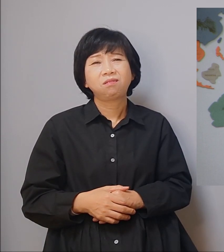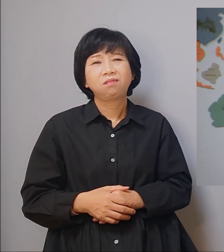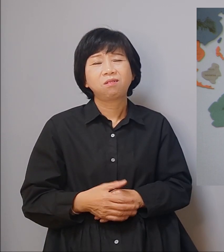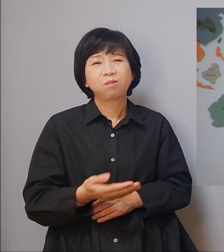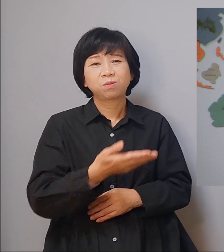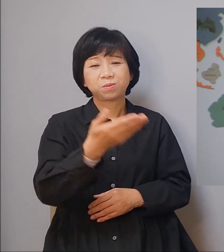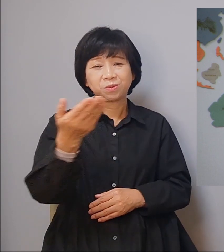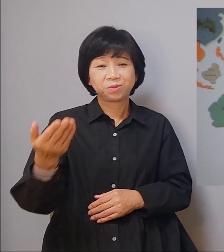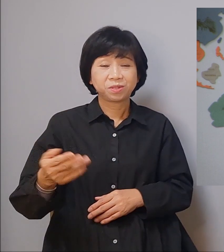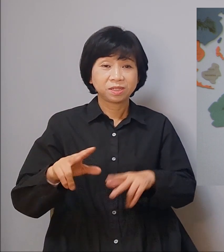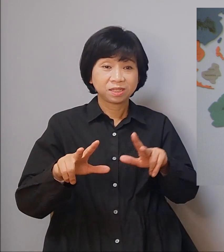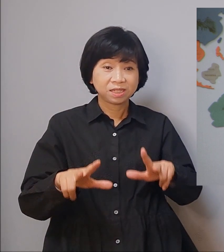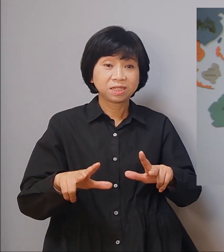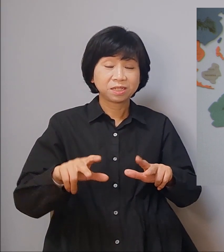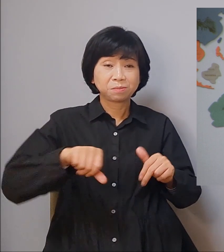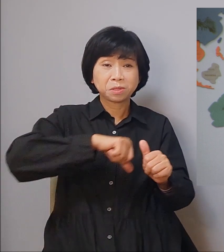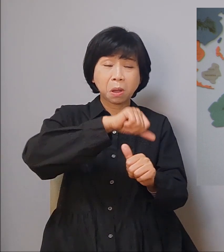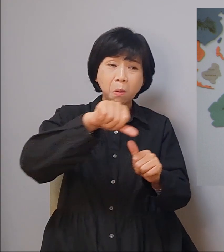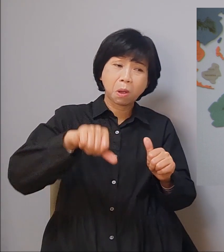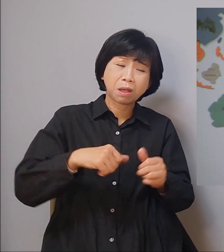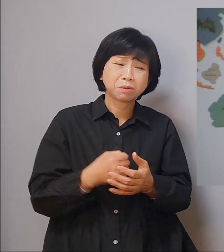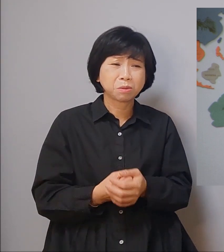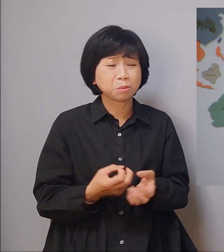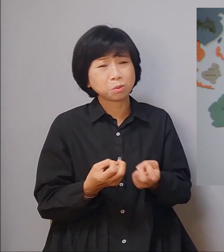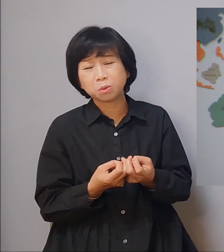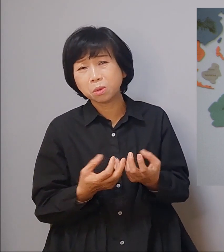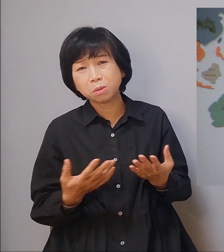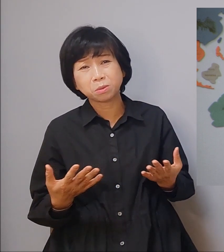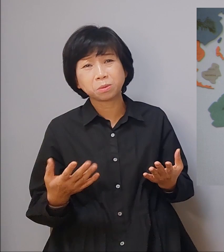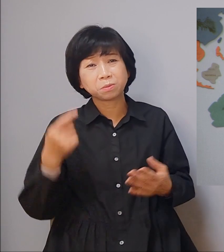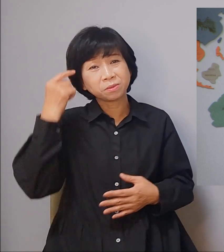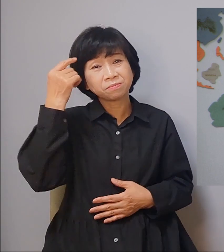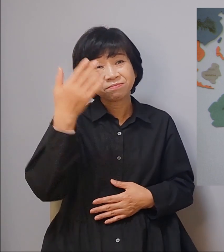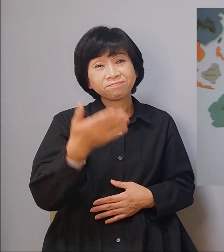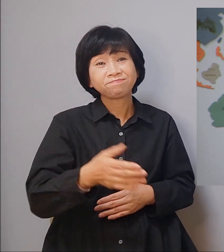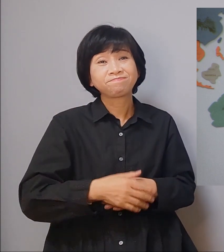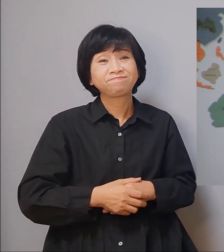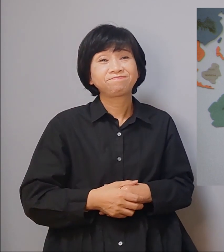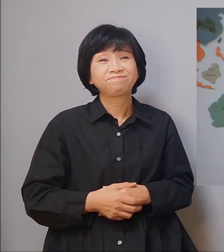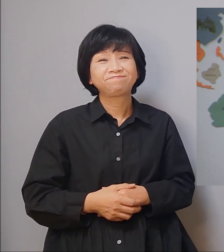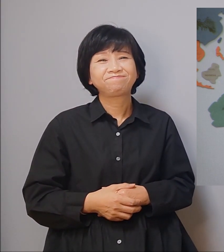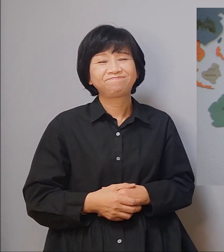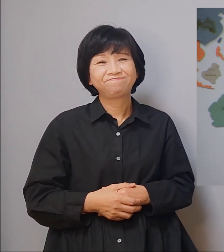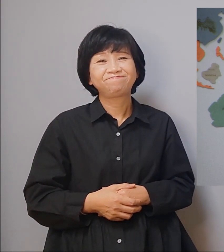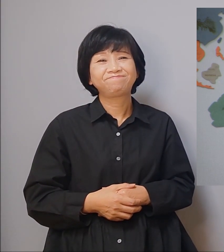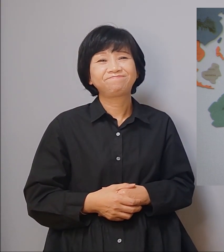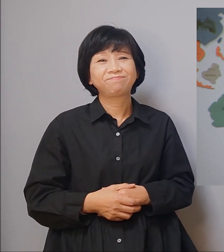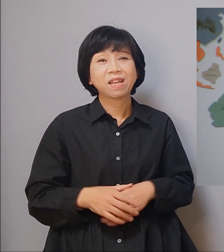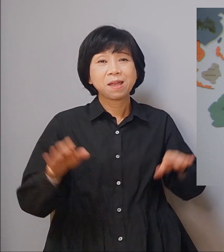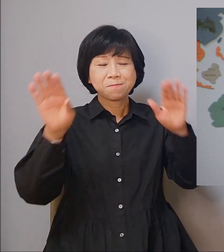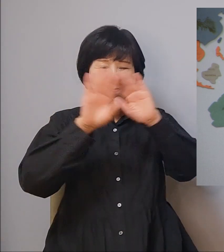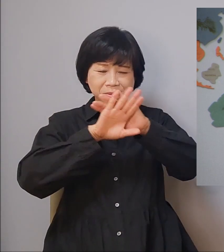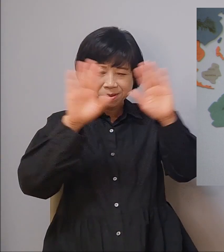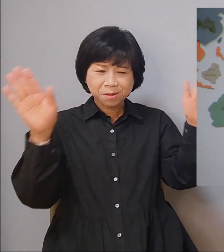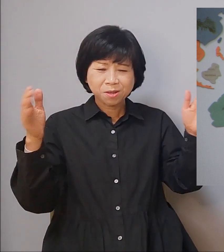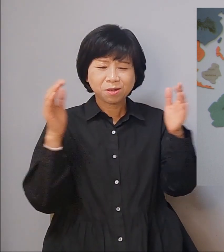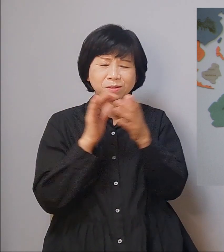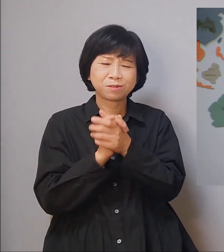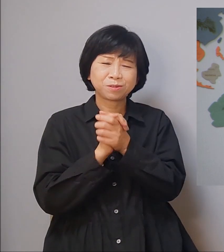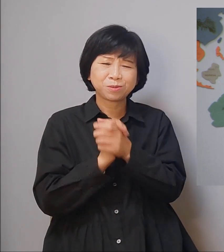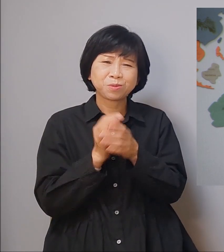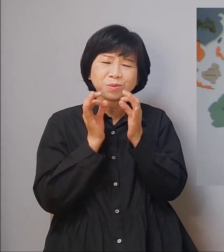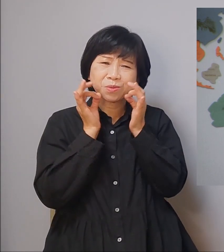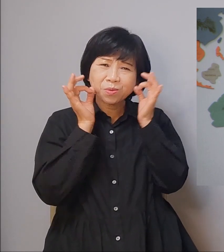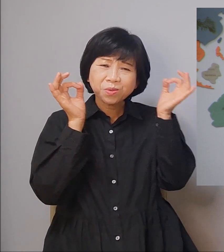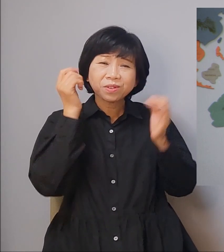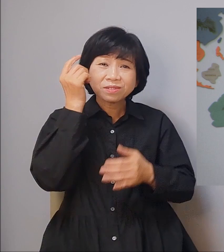여러분, 지금 처한 상황이 이러지도 못하고 저러지도 못하십니까? 수많은 날을 밤낮으로 기도하고